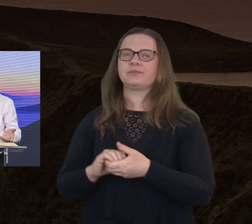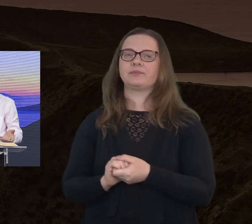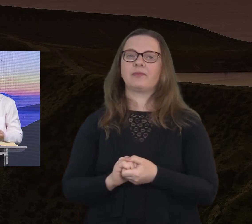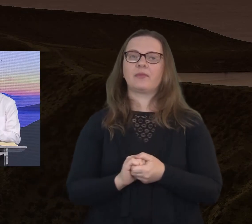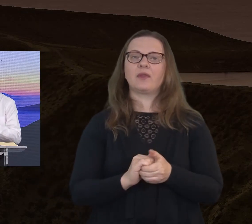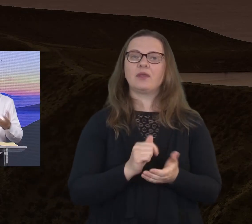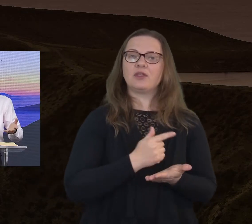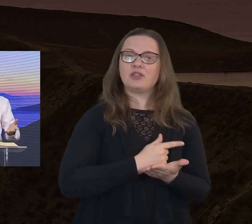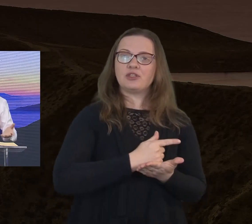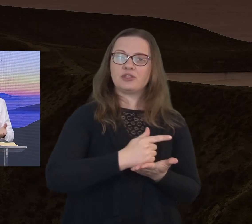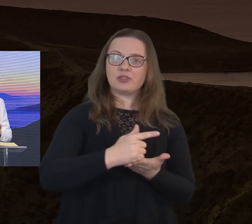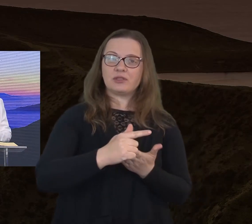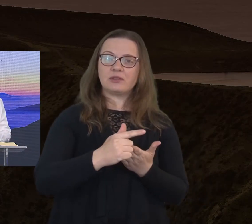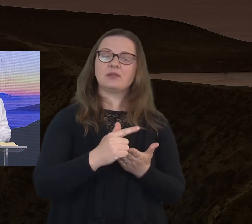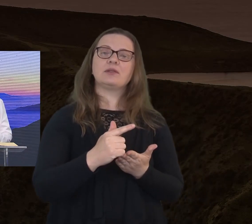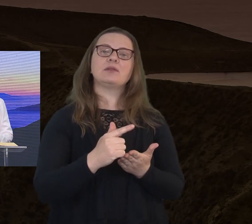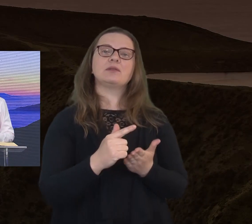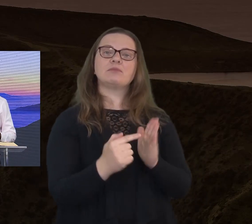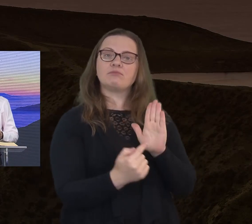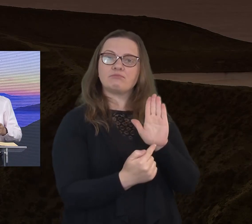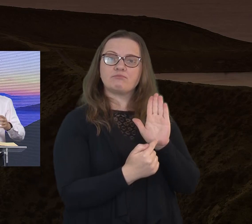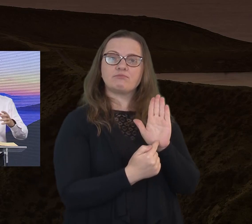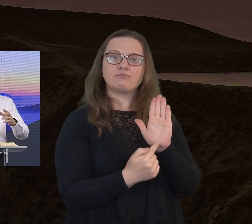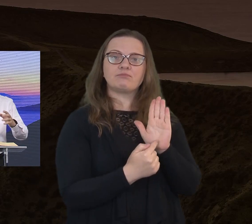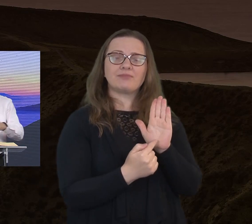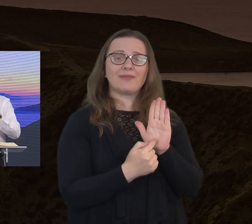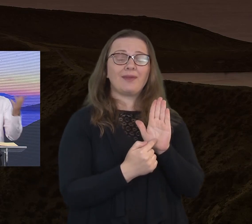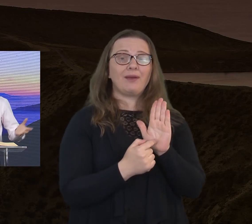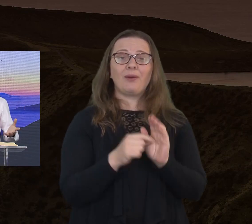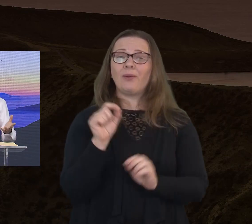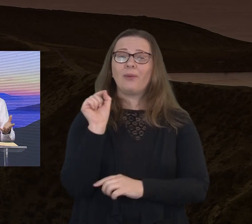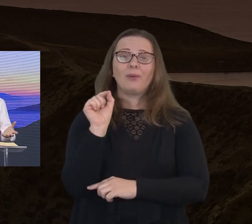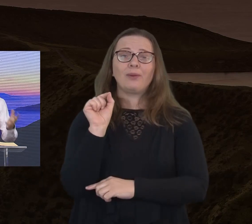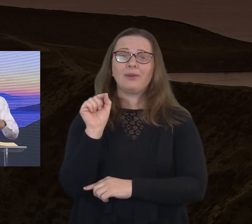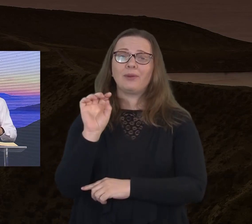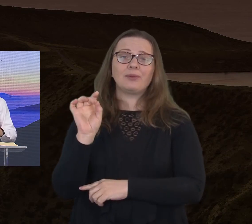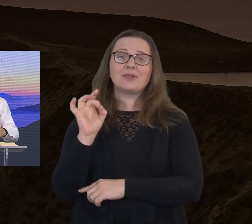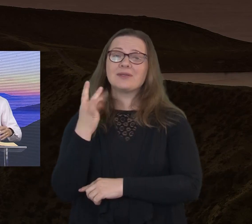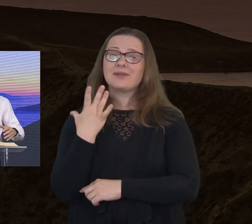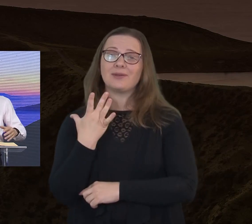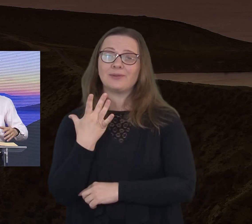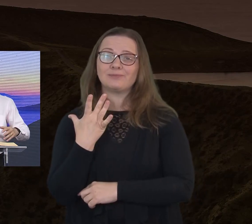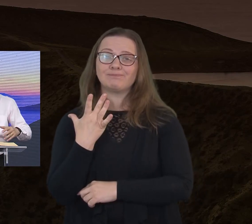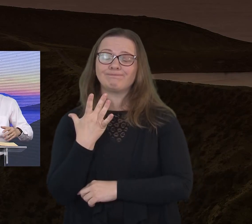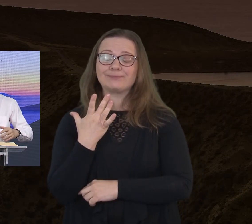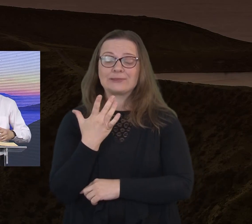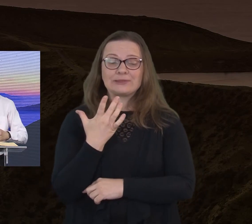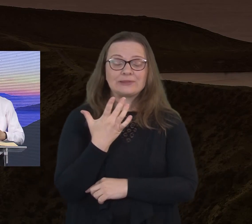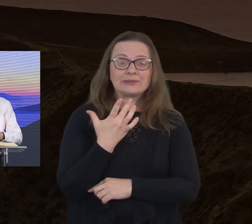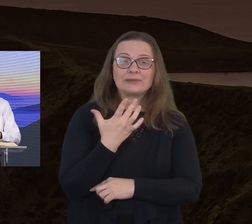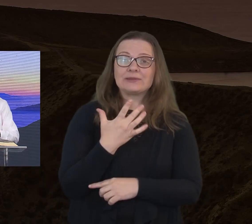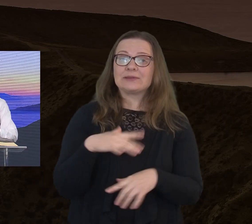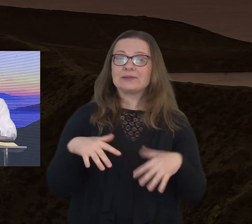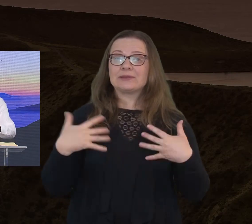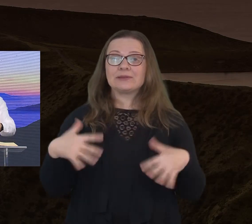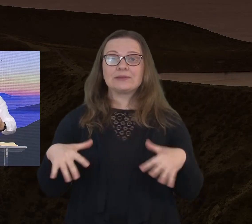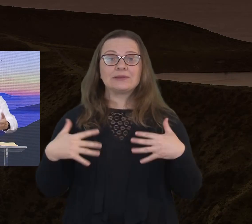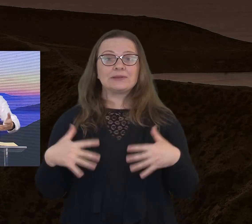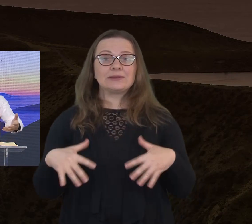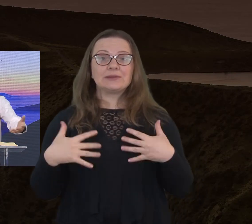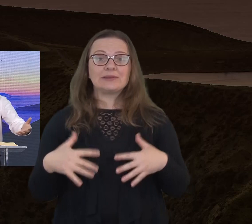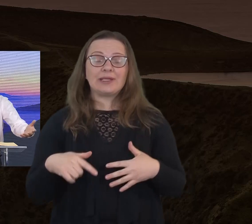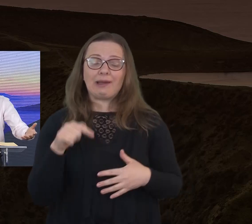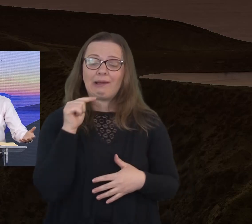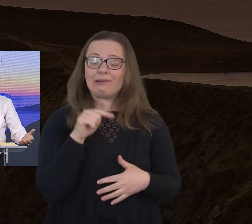3, aconteceu uma infelicidade, uma tragédia aconteceu em essa criação maravilhosa que